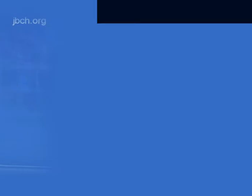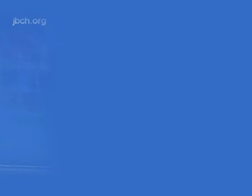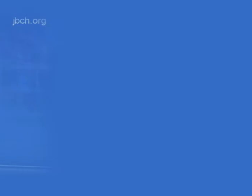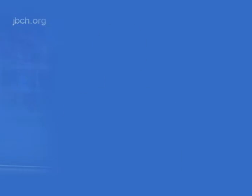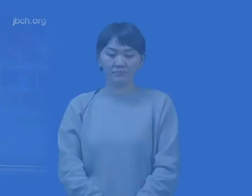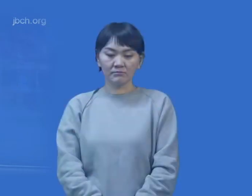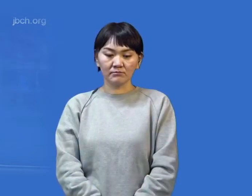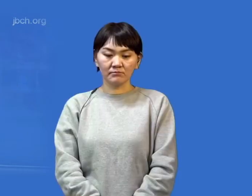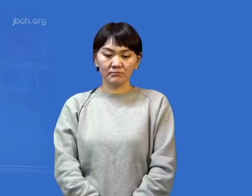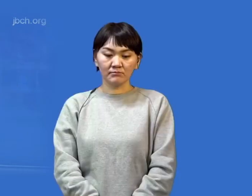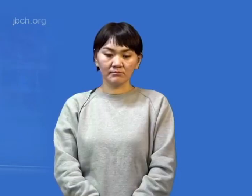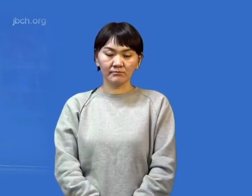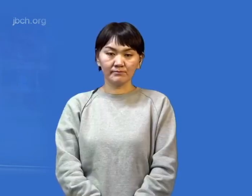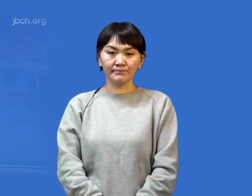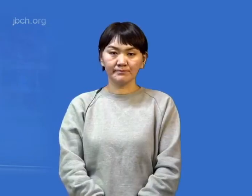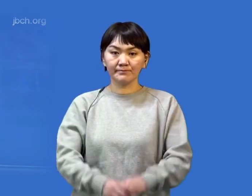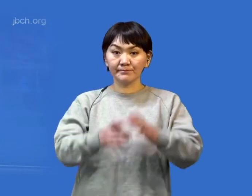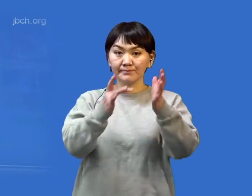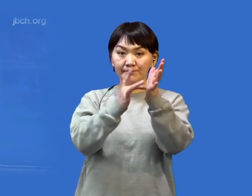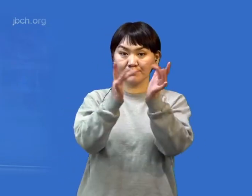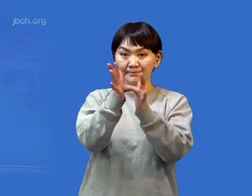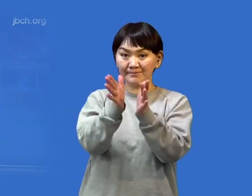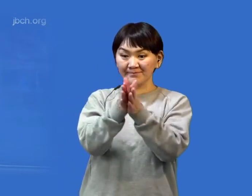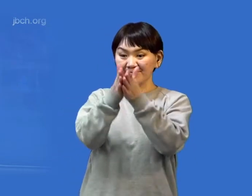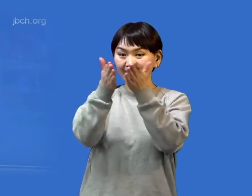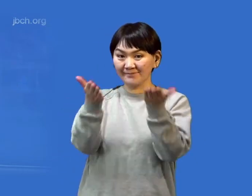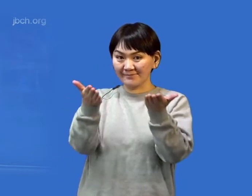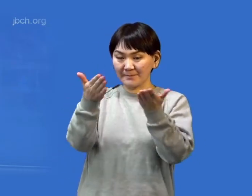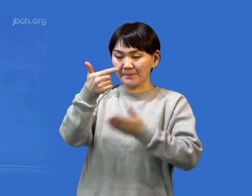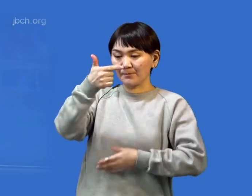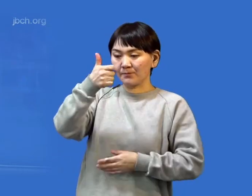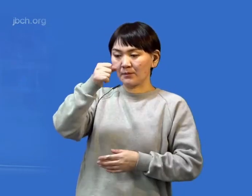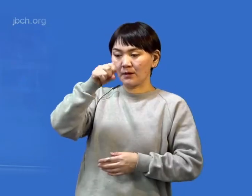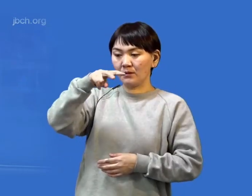Галаат 5 дугаар бүлгээс олж уншия.